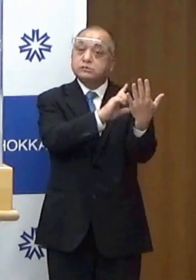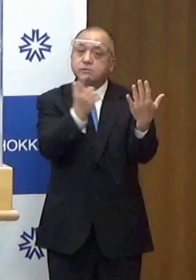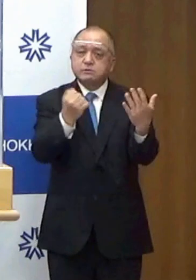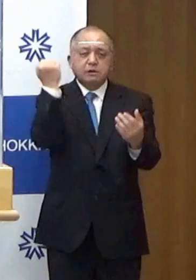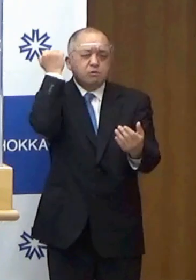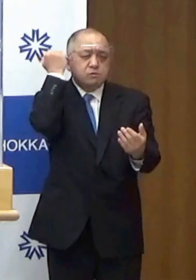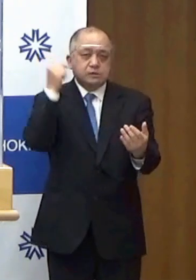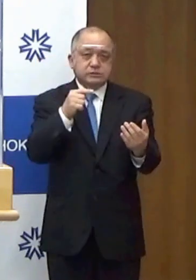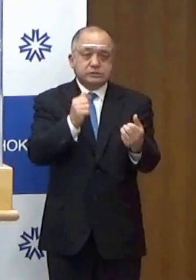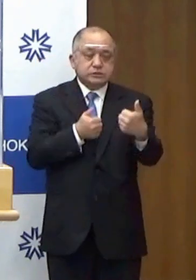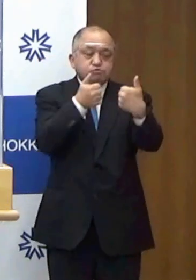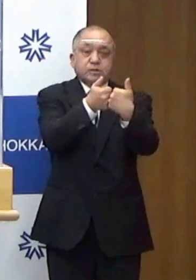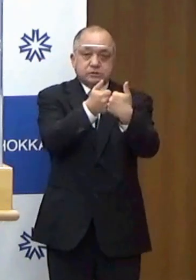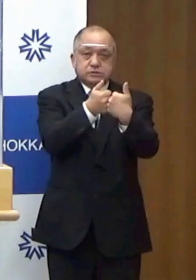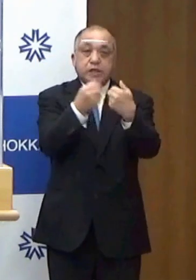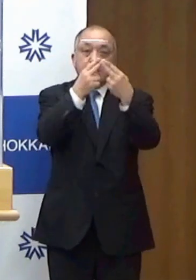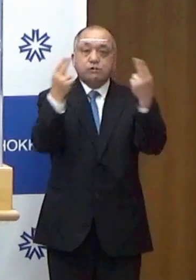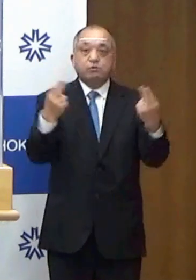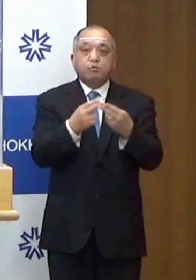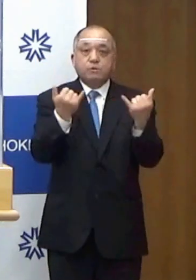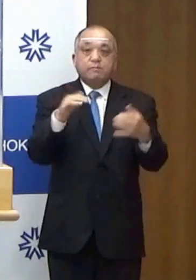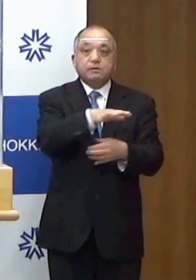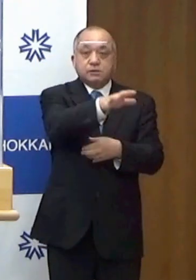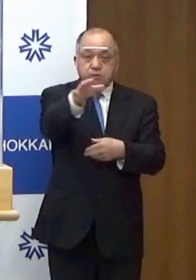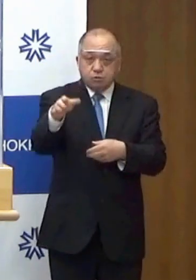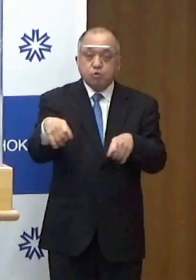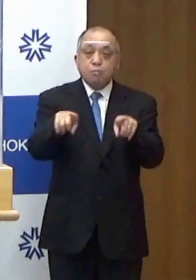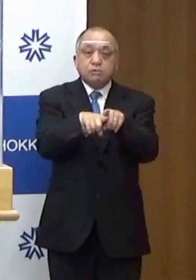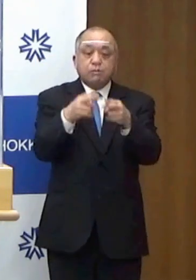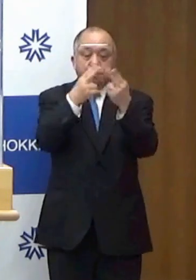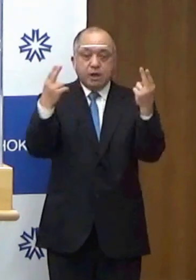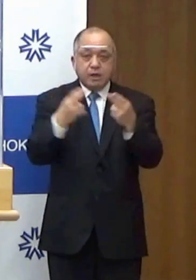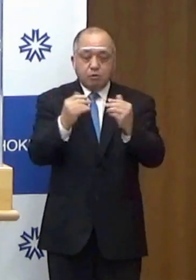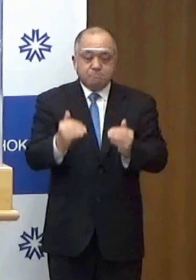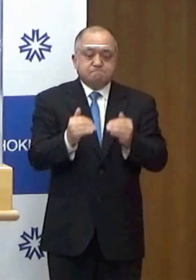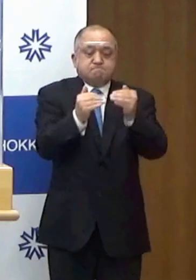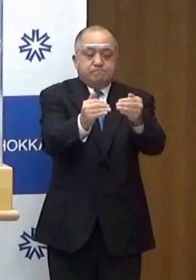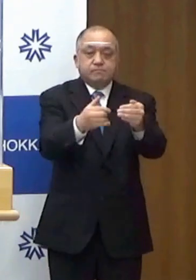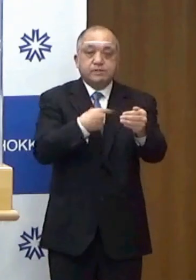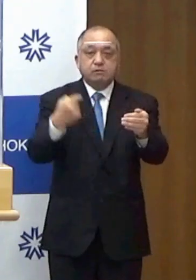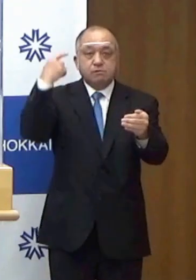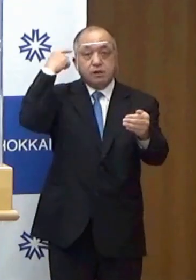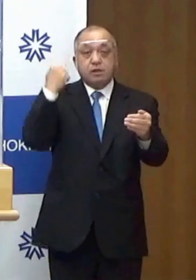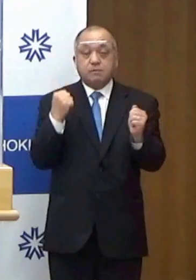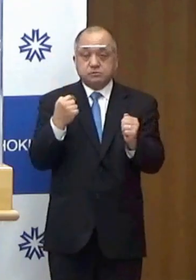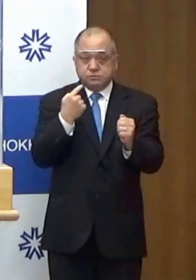困難に立ち向かい、道民の皆様と共に北海道をさらに前へと進めてまい